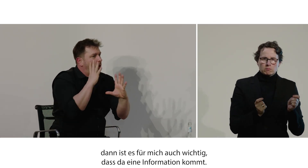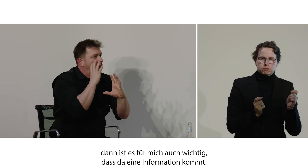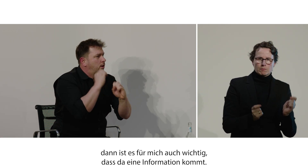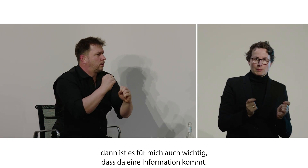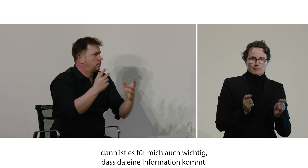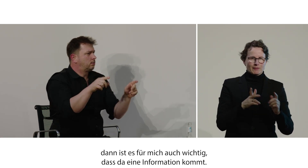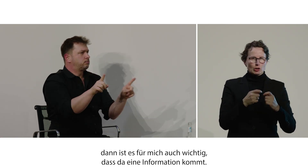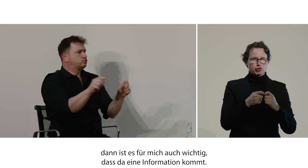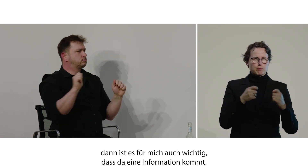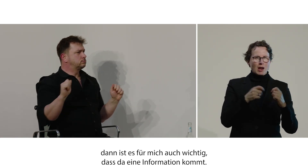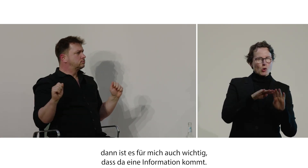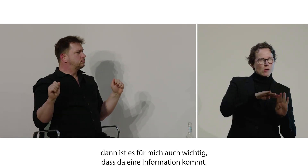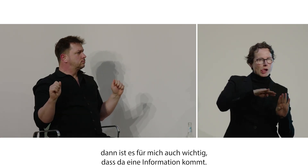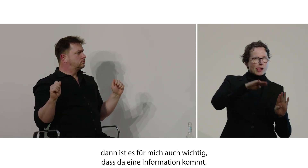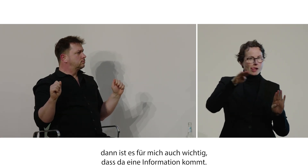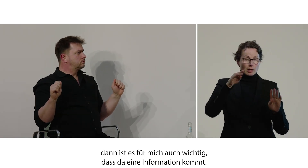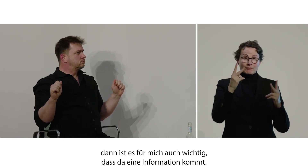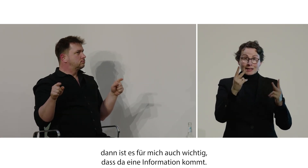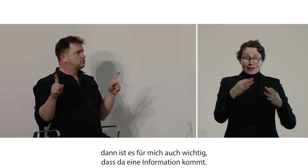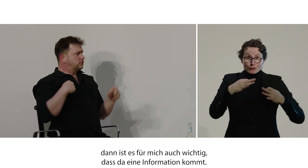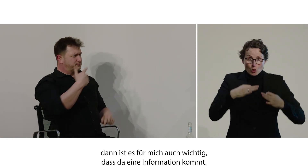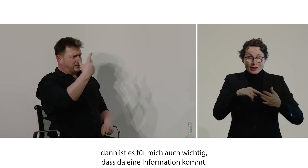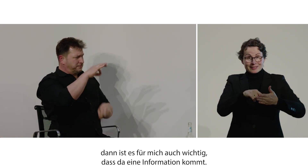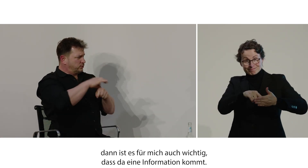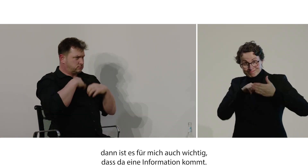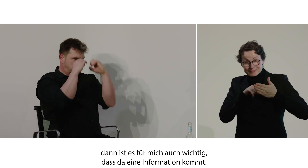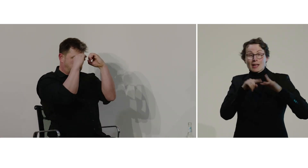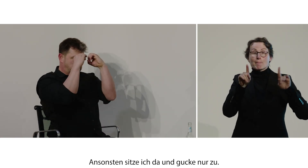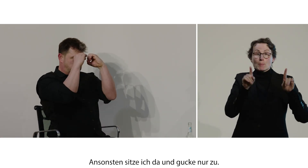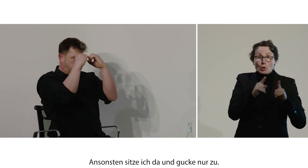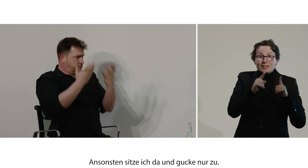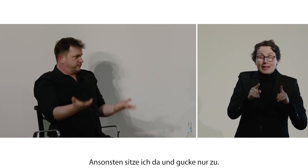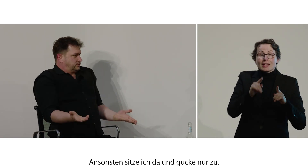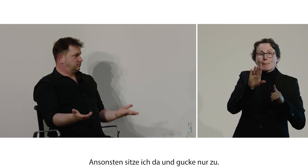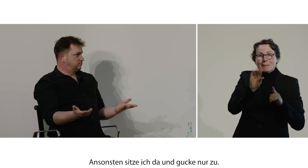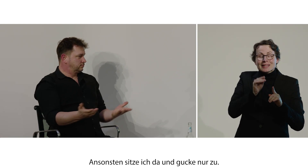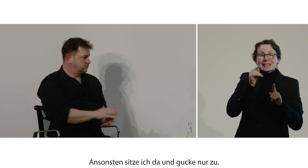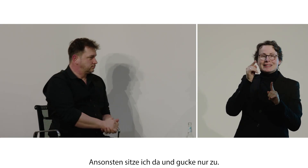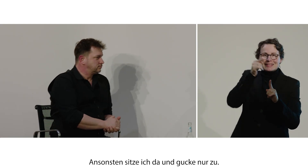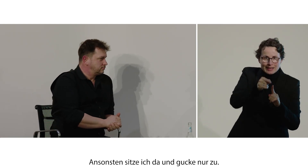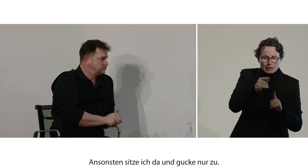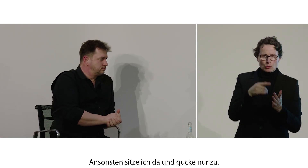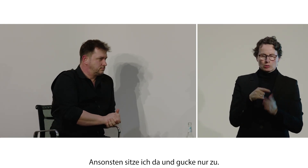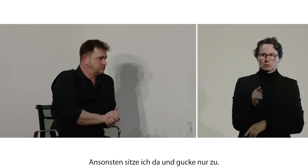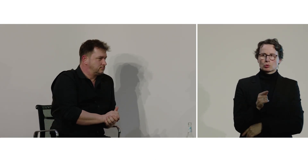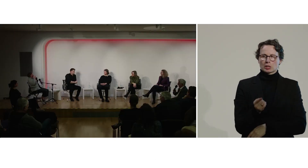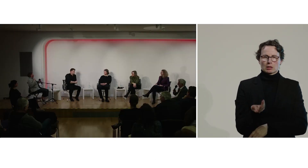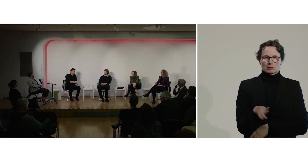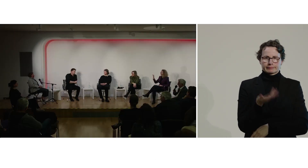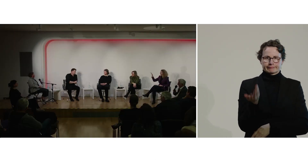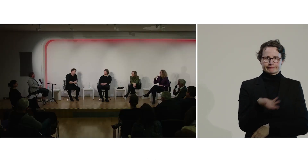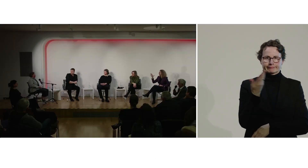es natürlich für mich auch wichtig, dass da jetzt eine Musik, eine Information kommt. Ansonsten sitze ich dann einfach da und gucke nur zu.